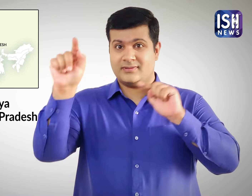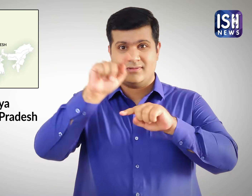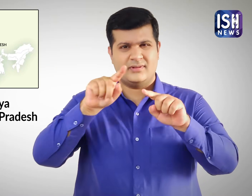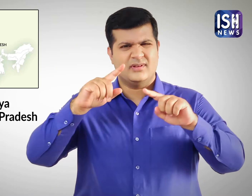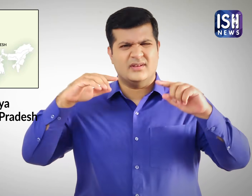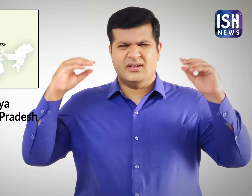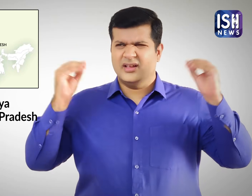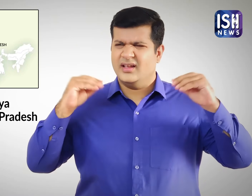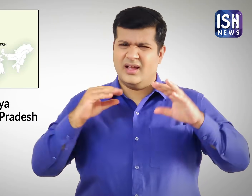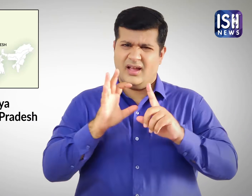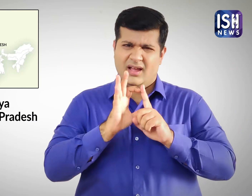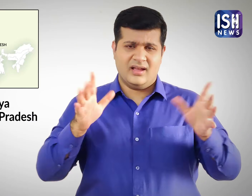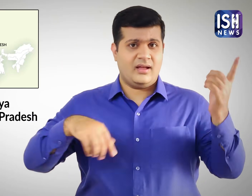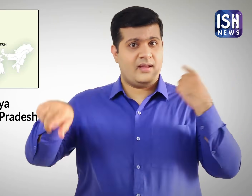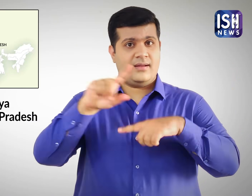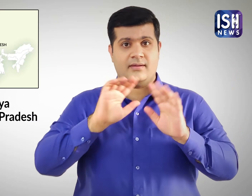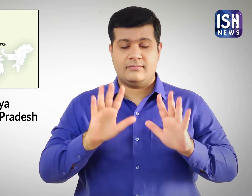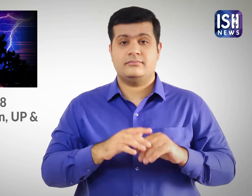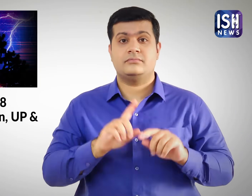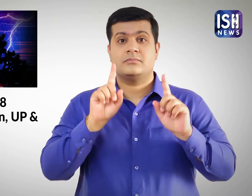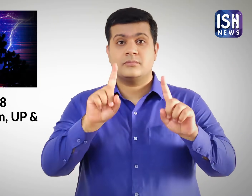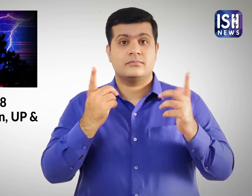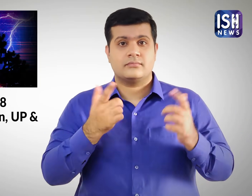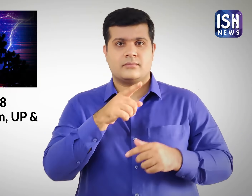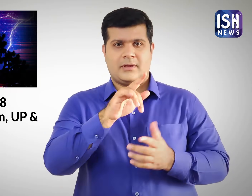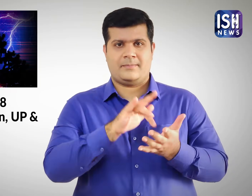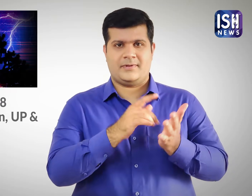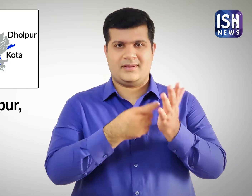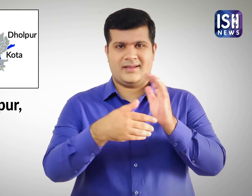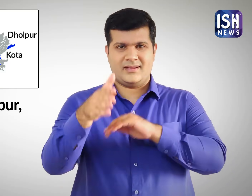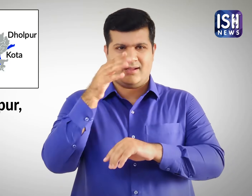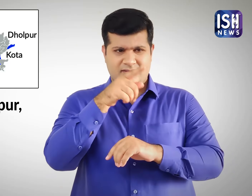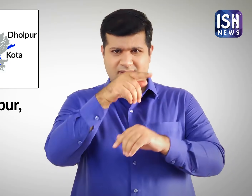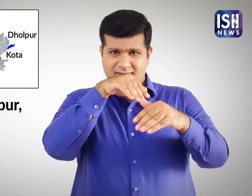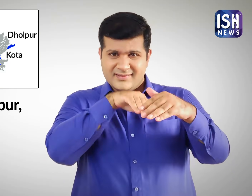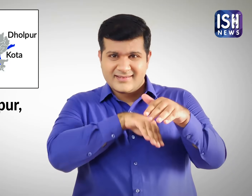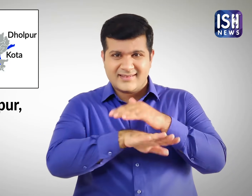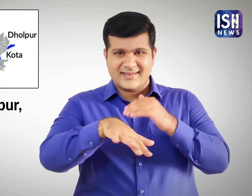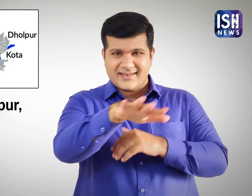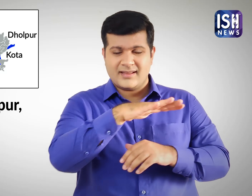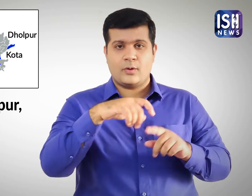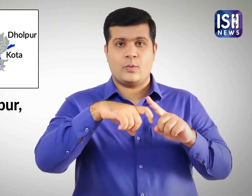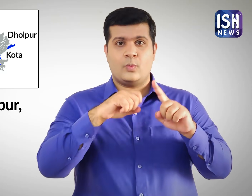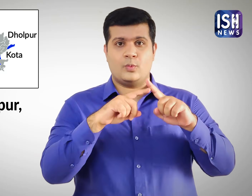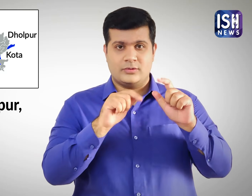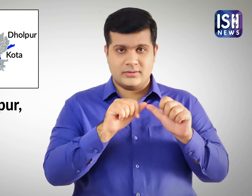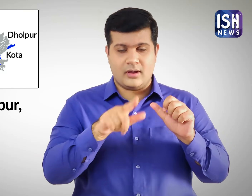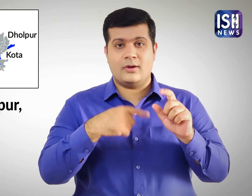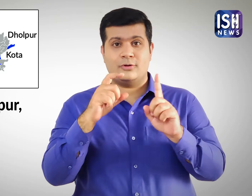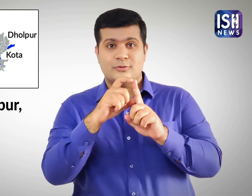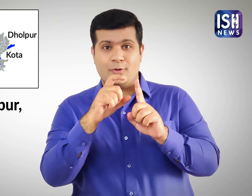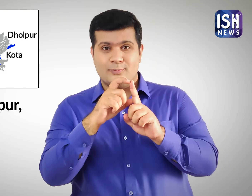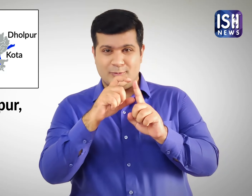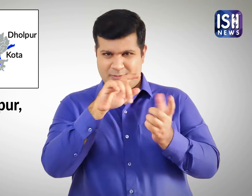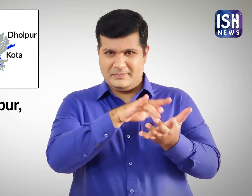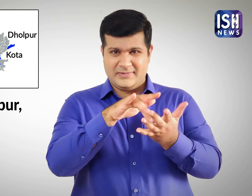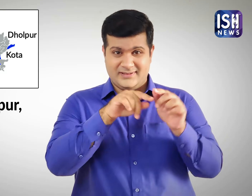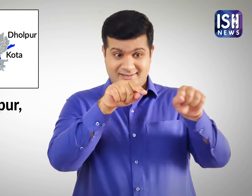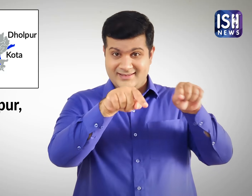गिरने की घटनाएं हुई है। बिजली गिरने से राजस्थान के कोटा और डोलपूर 0 में 7 बच्चों